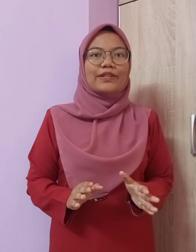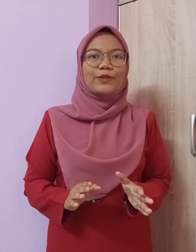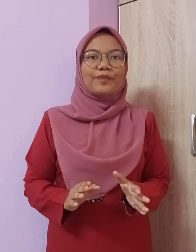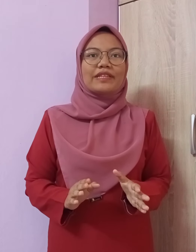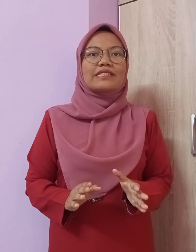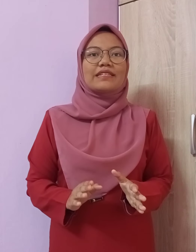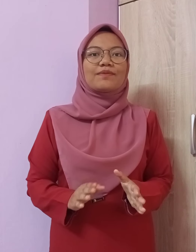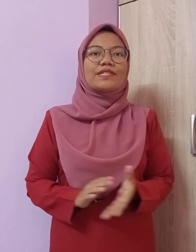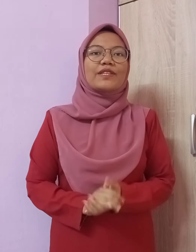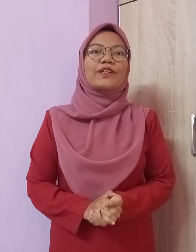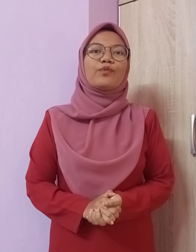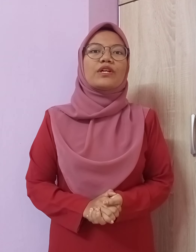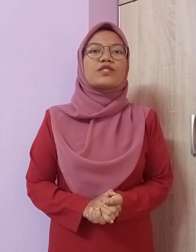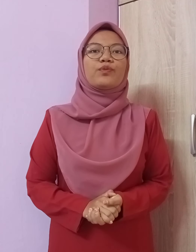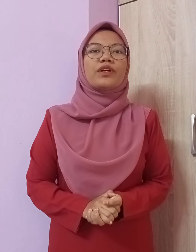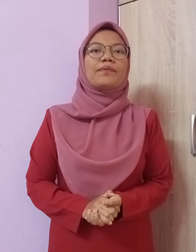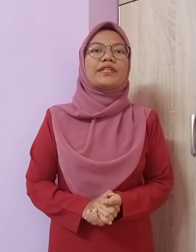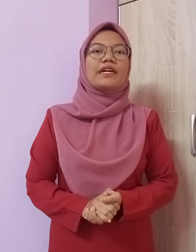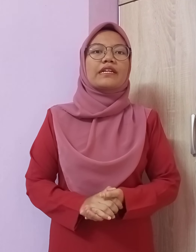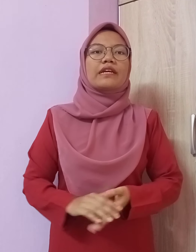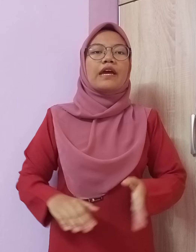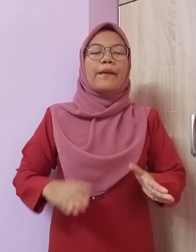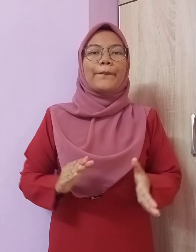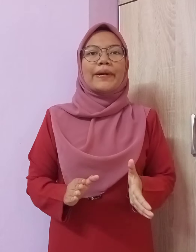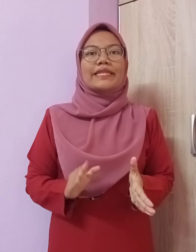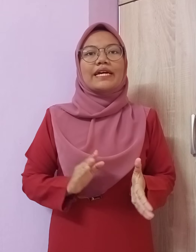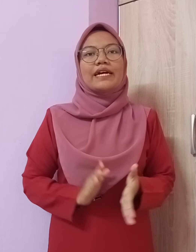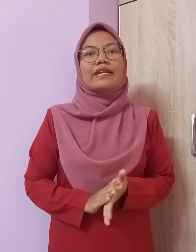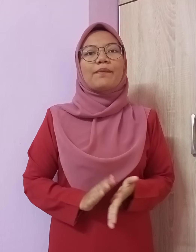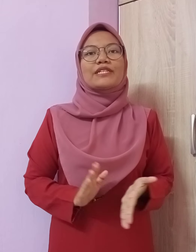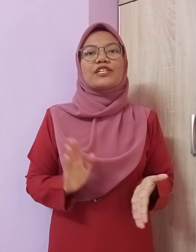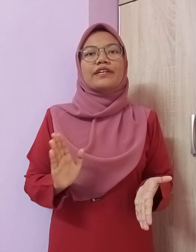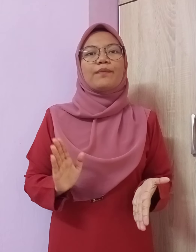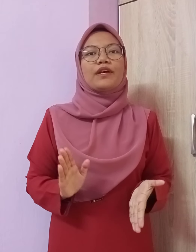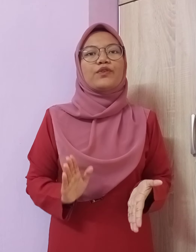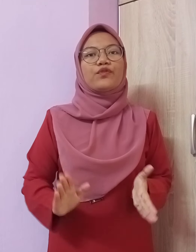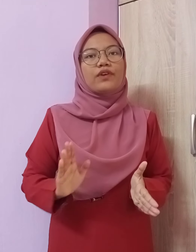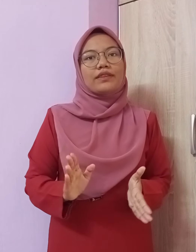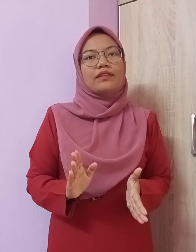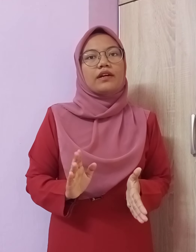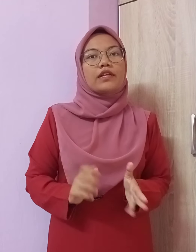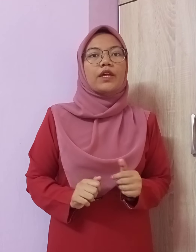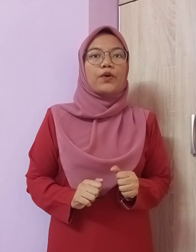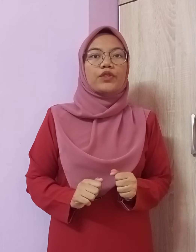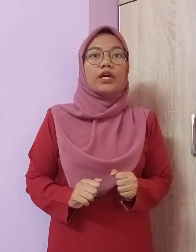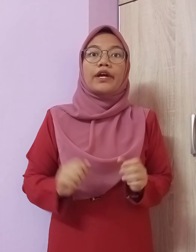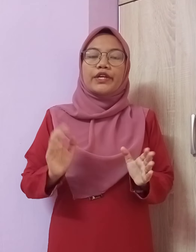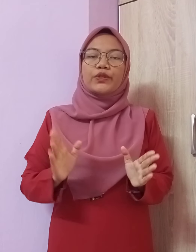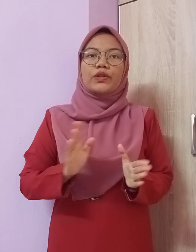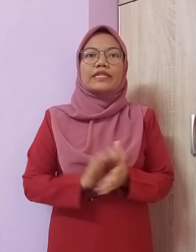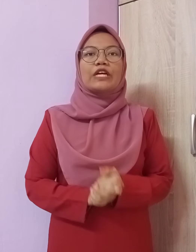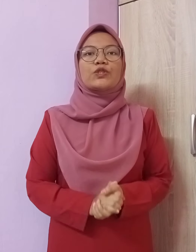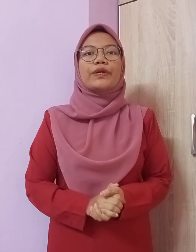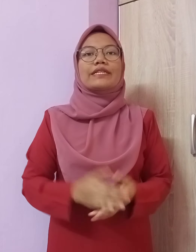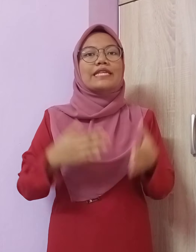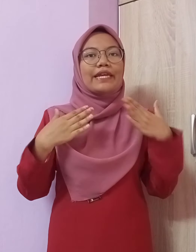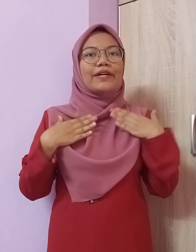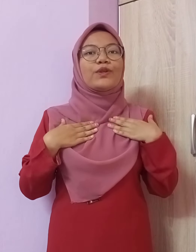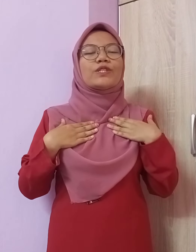Assalamualaikum dan salam sejahtera buat semua yang mendengar. Pantang larang masyarakat Melayu, fakta atau auta? Itulah tajuk yang saya,